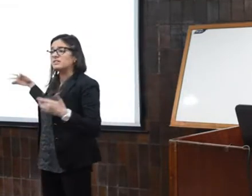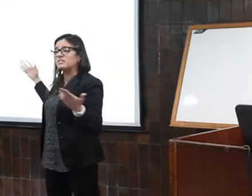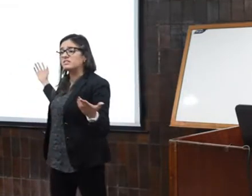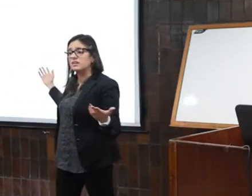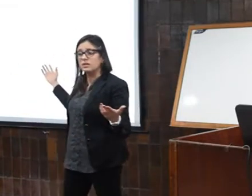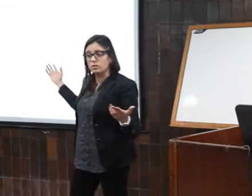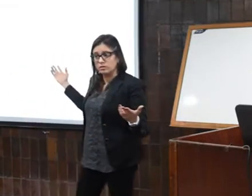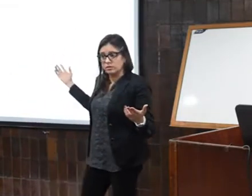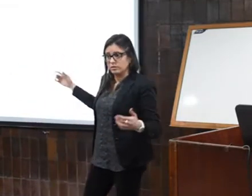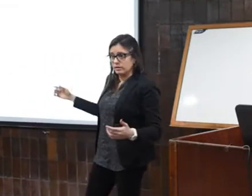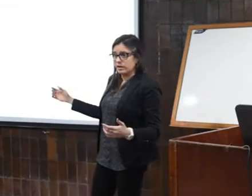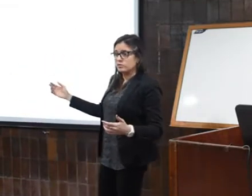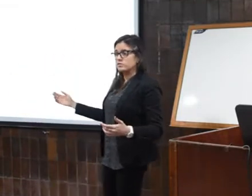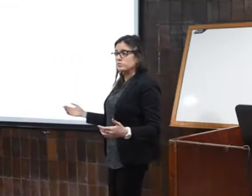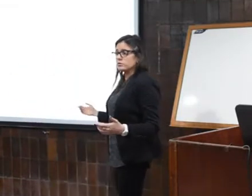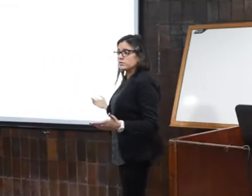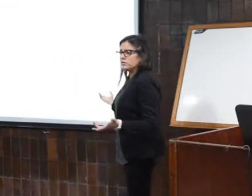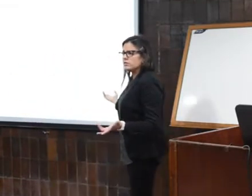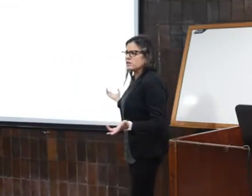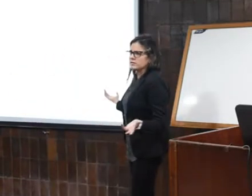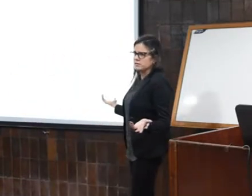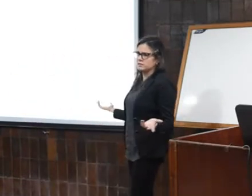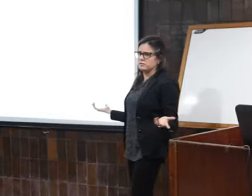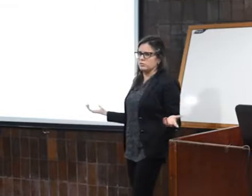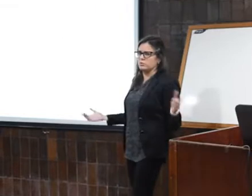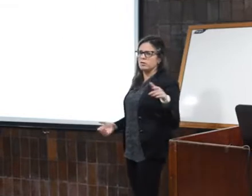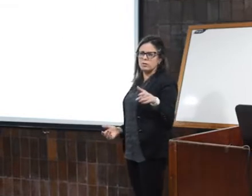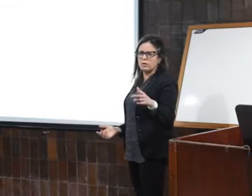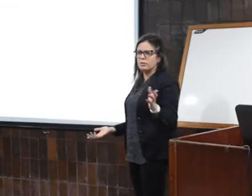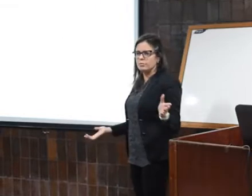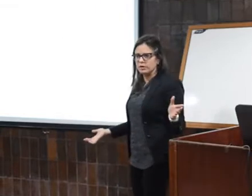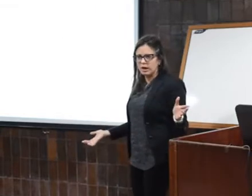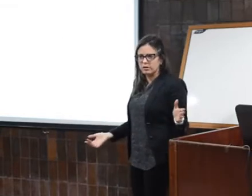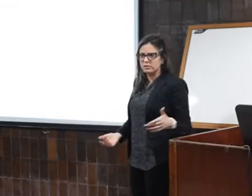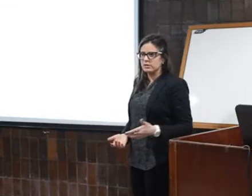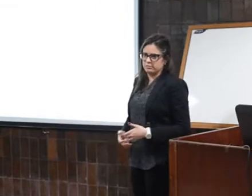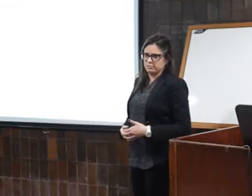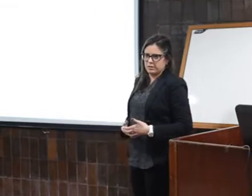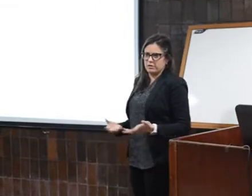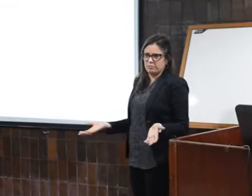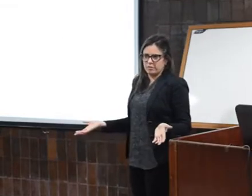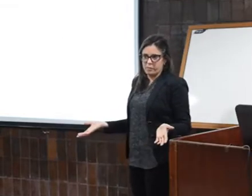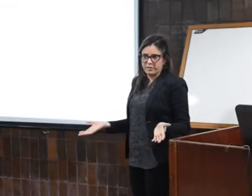cualquier tercero en caso de ser un tercero quien es moral